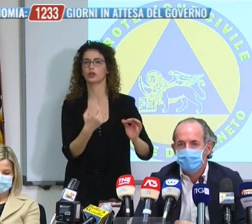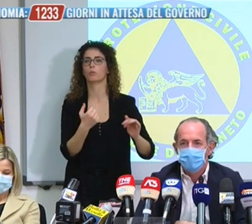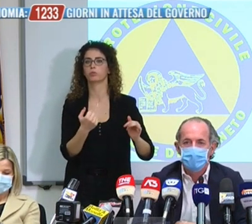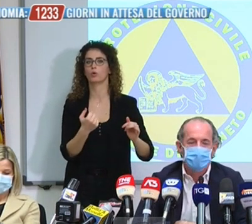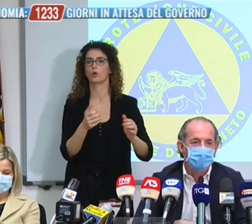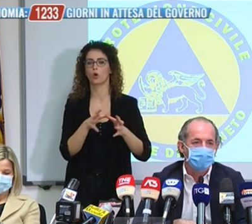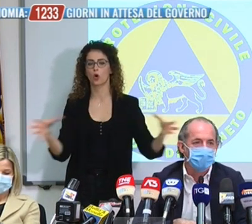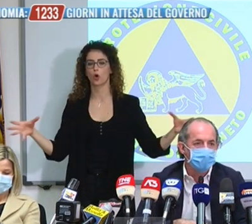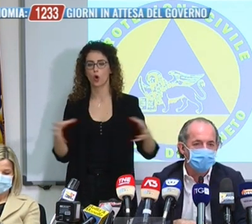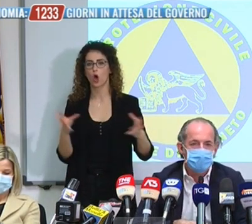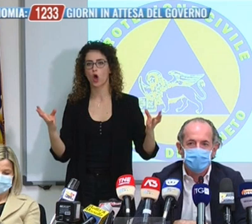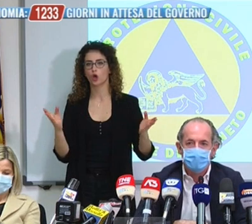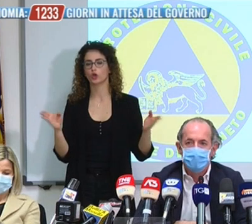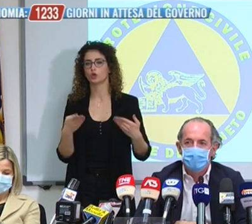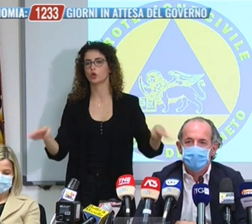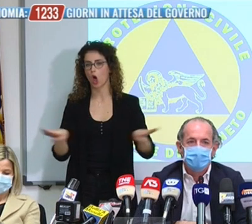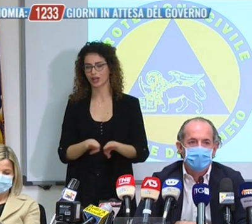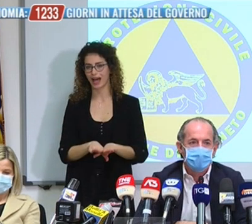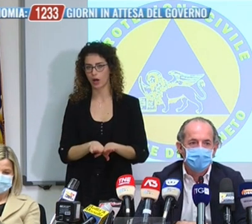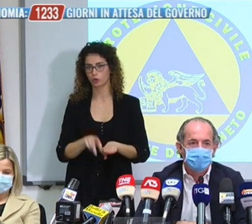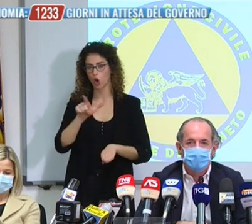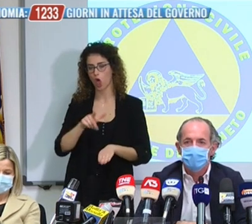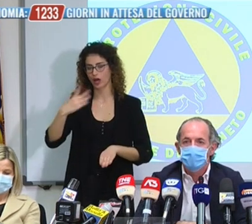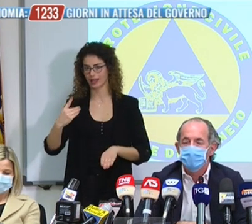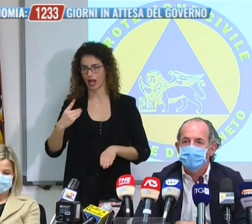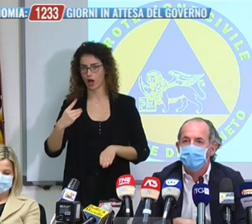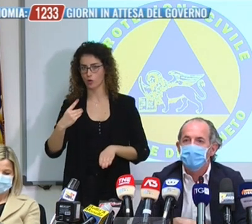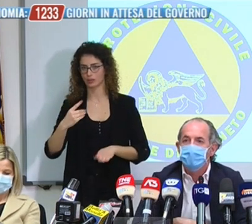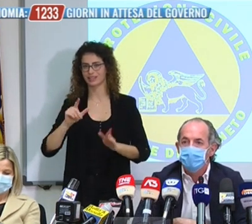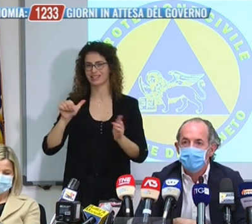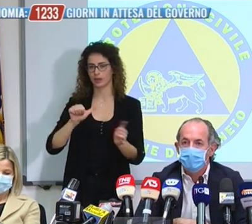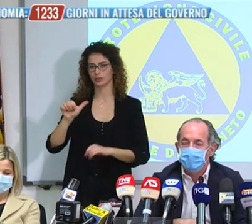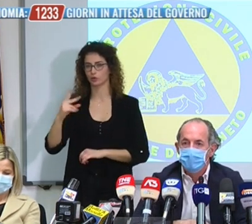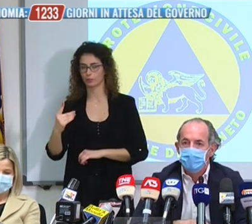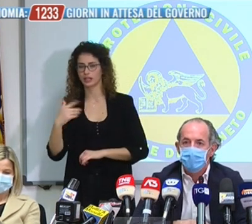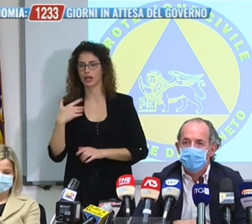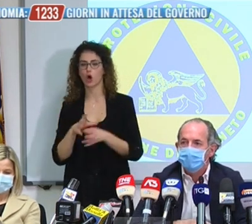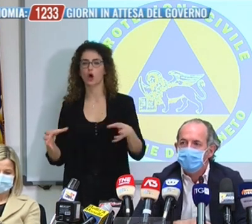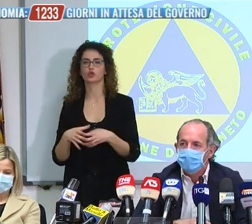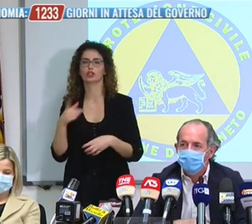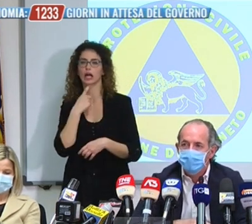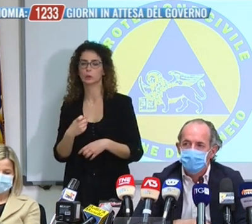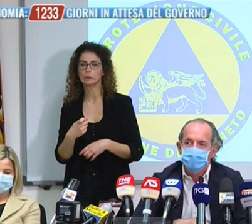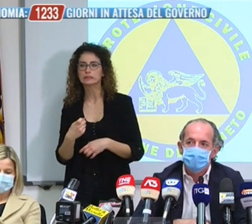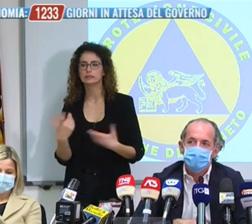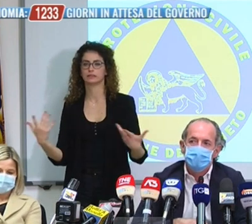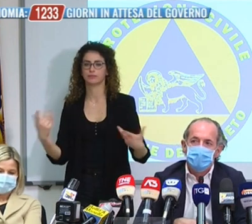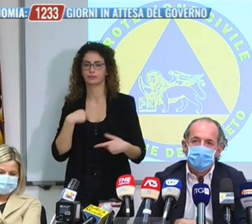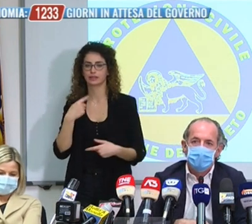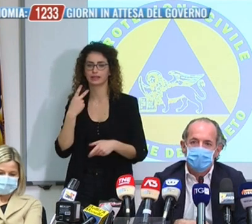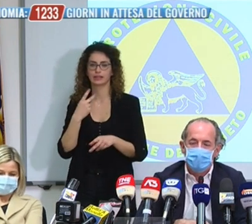fine settimana, qualcun altro vedo scrive di zona rossa, insomma cercheremo di capire. Ovviamente adesso